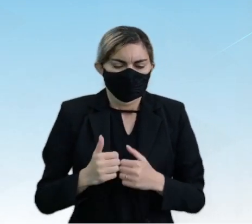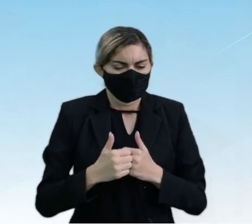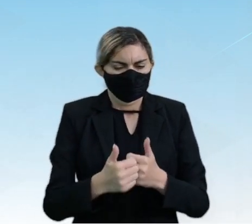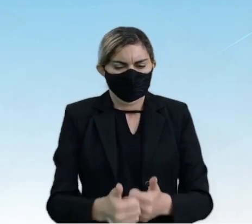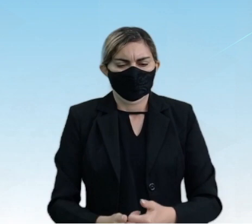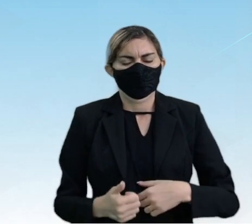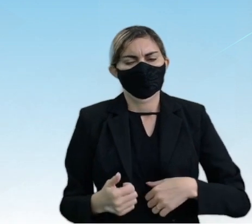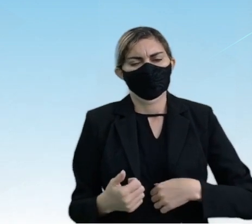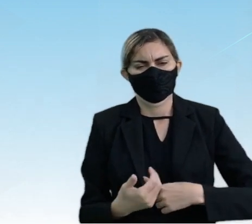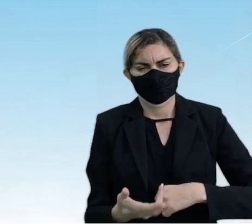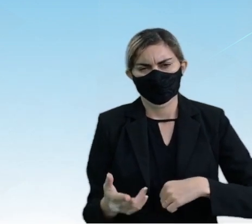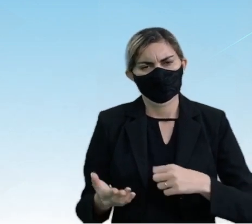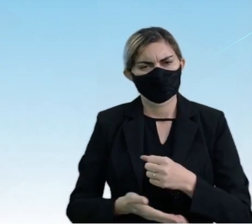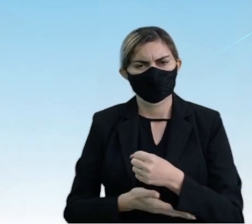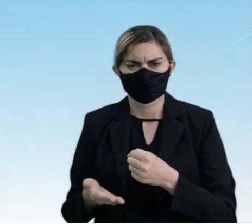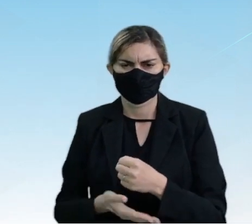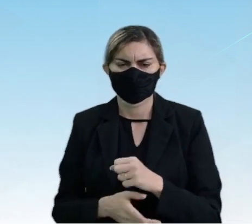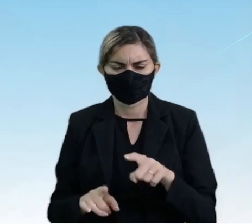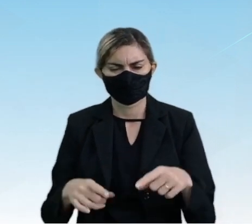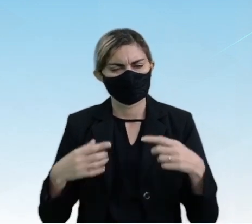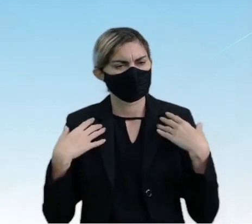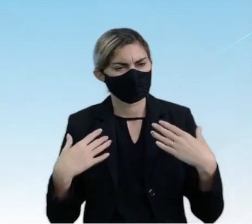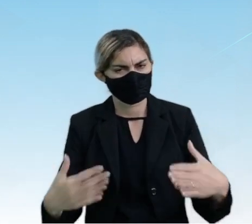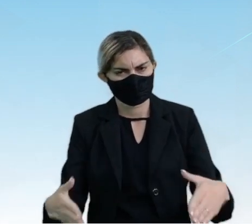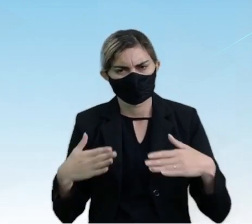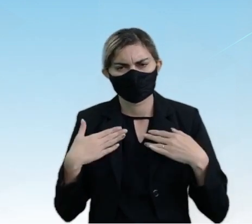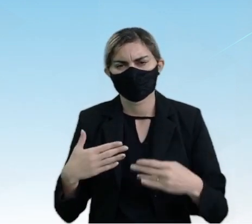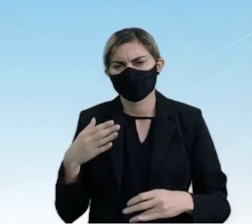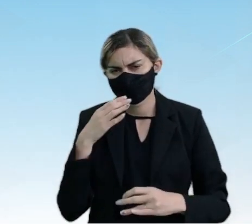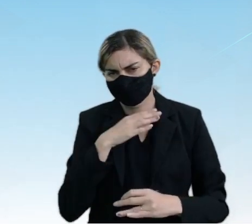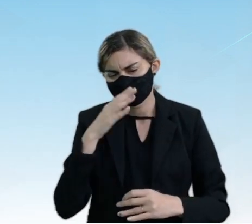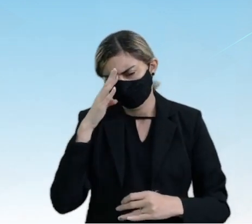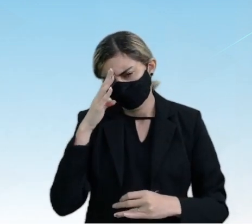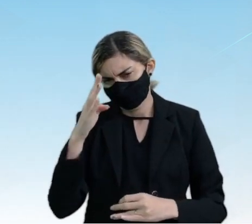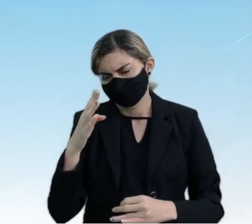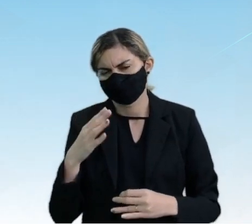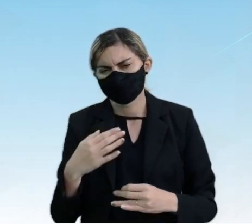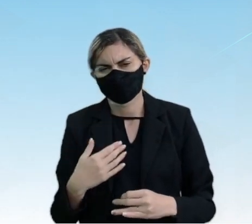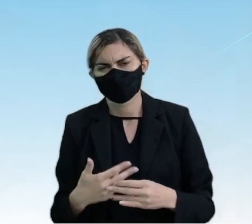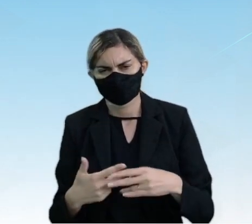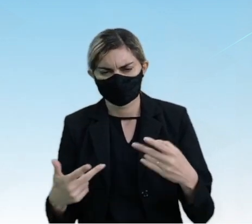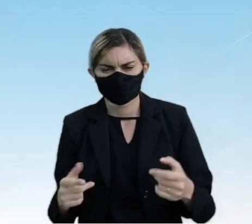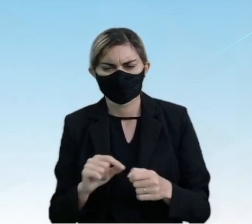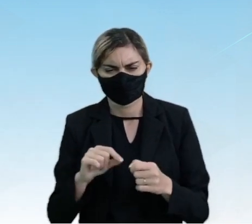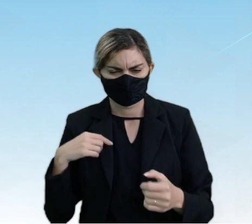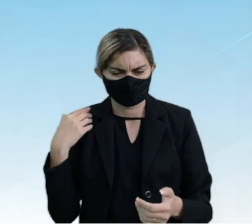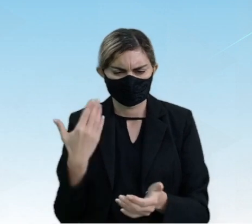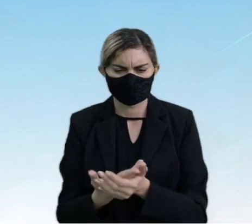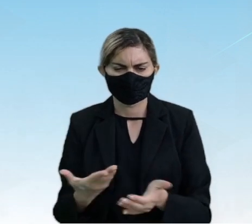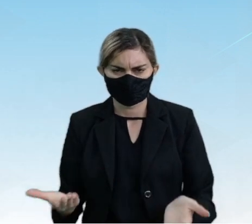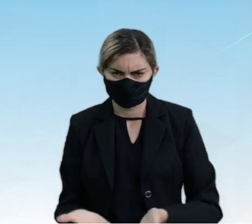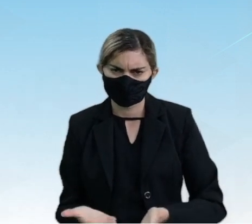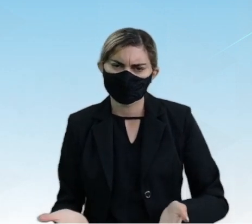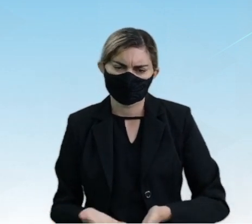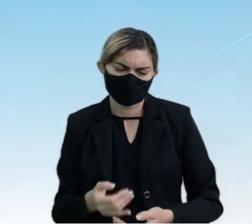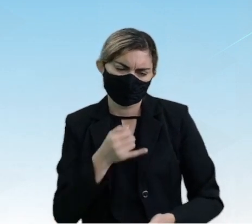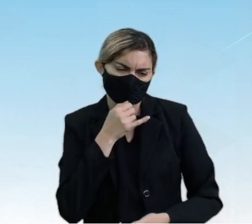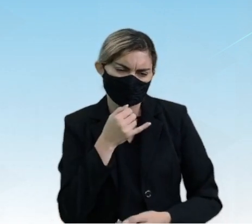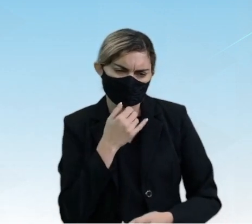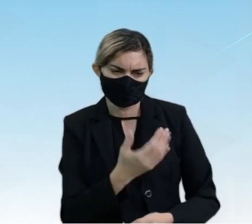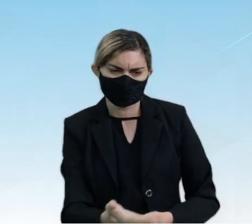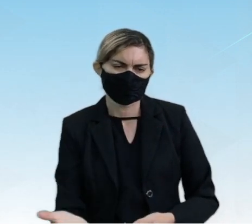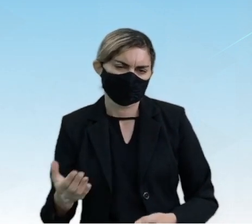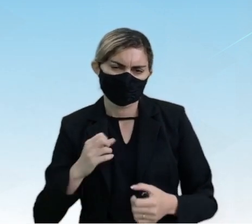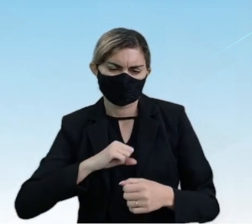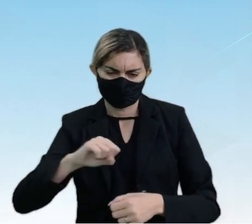um procedimento bem básico que era o aquecimento, a parte principal e o relaxamento, que é uma coisa que a gente faz até hoje, né? Por exemplo, você vai, sei